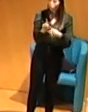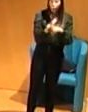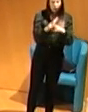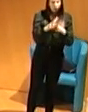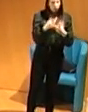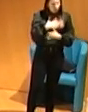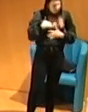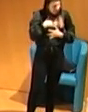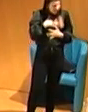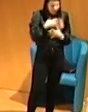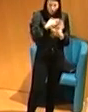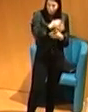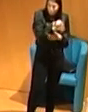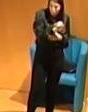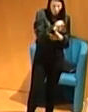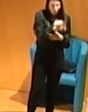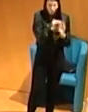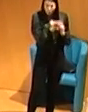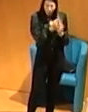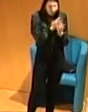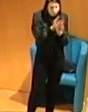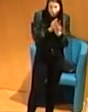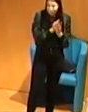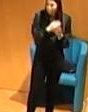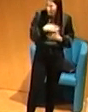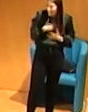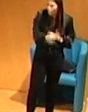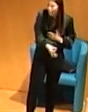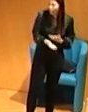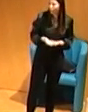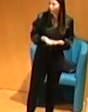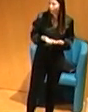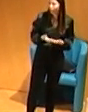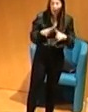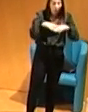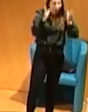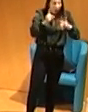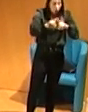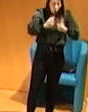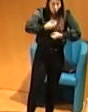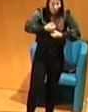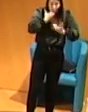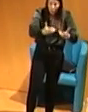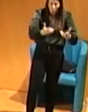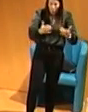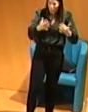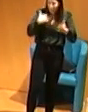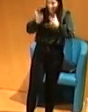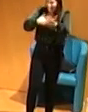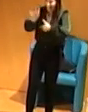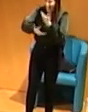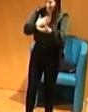plaisir d'être aussi avec eux. Voilà. Il y a plusieurs choses que je voulais dire, mais voilà, je réagis un peu à